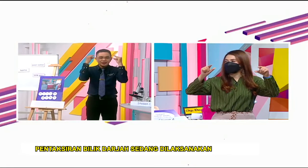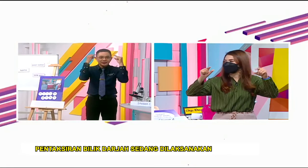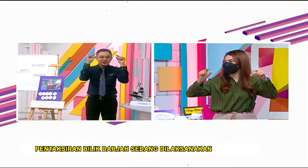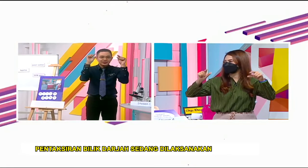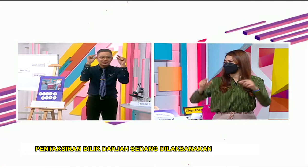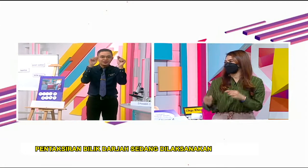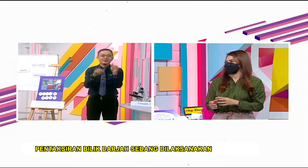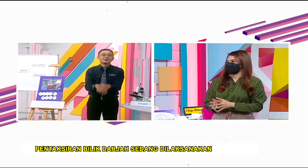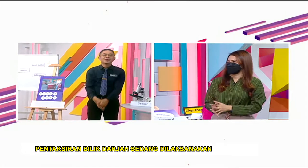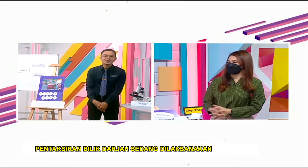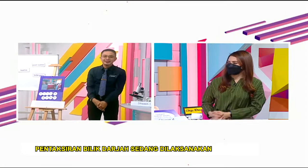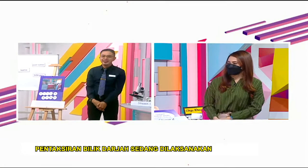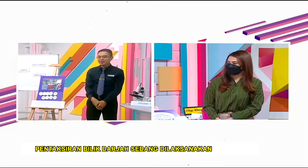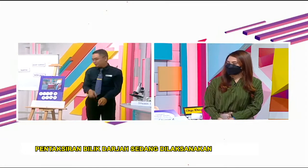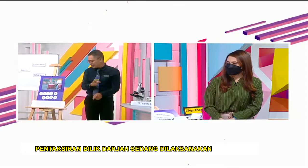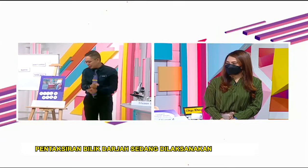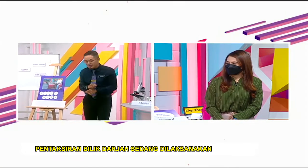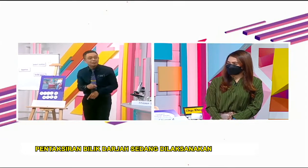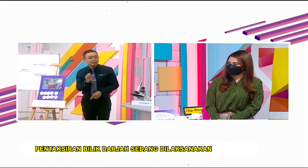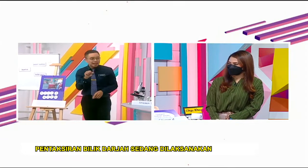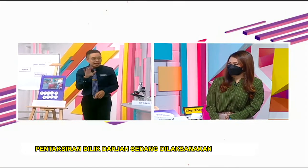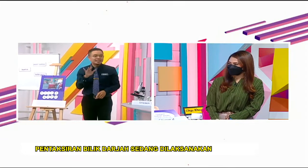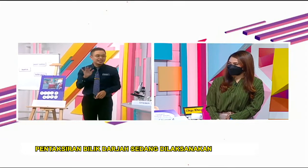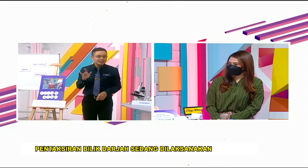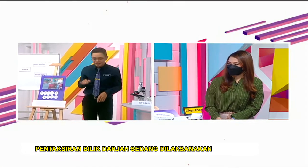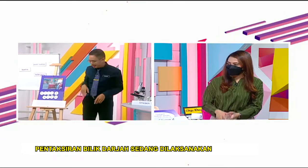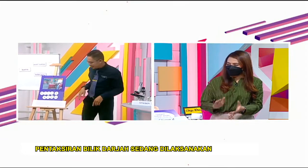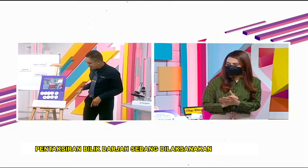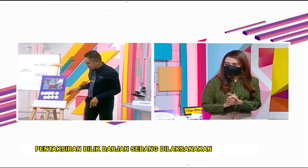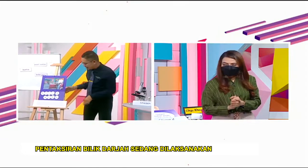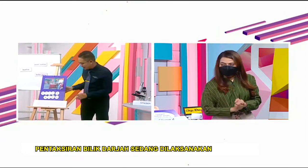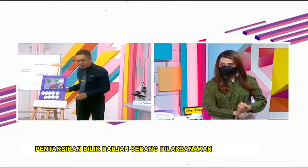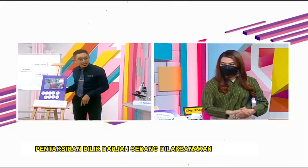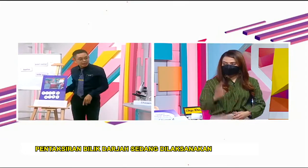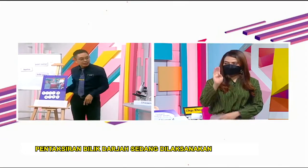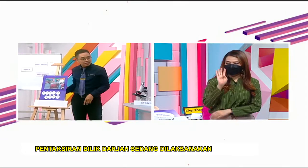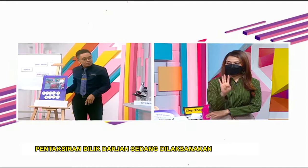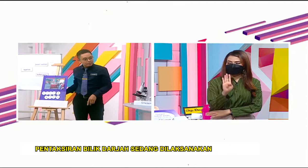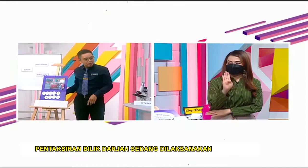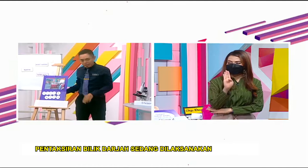Guru. Okey, betul. Okey, boleh? Eja, Kak Li. Saya cuba. Boleh. B. B.